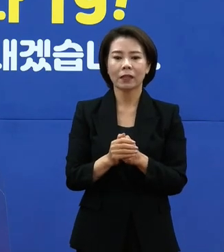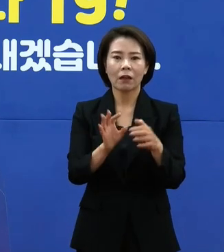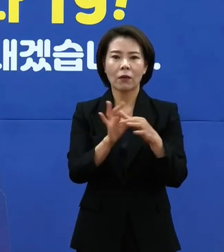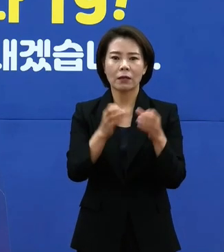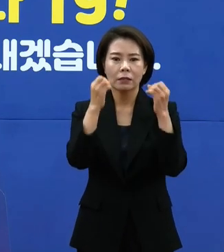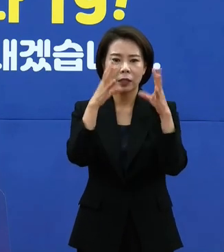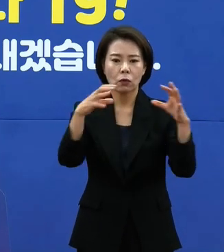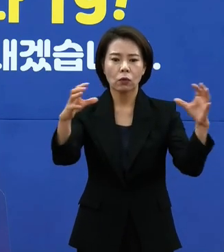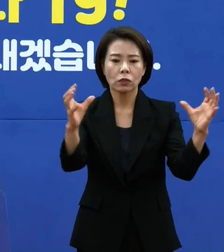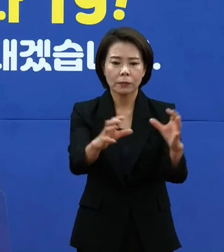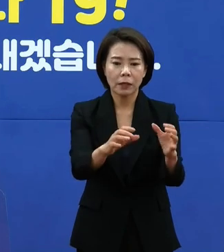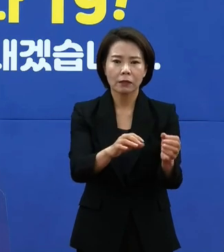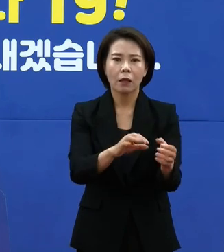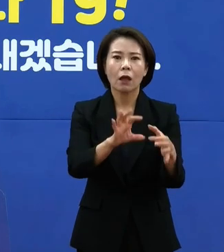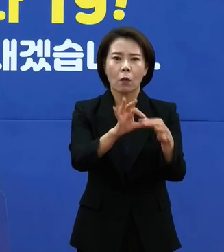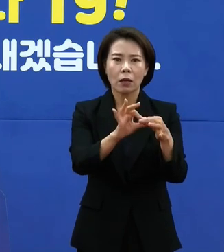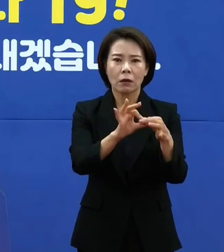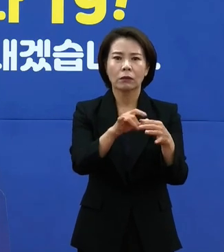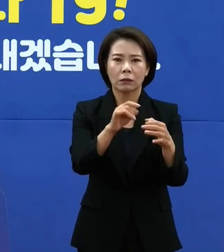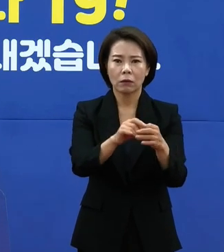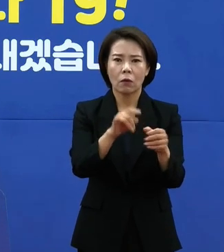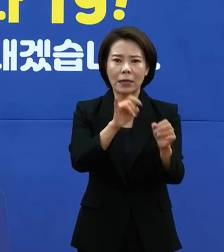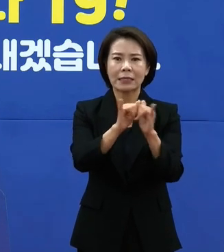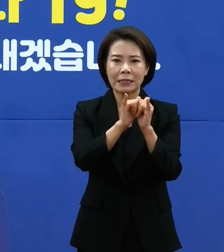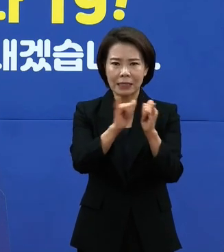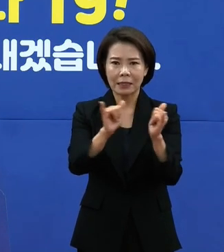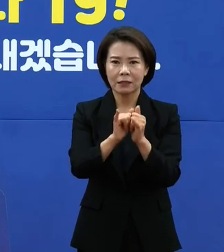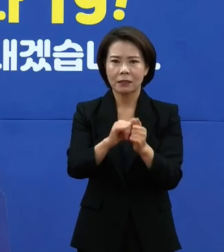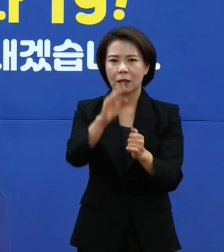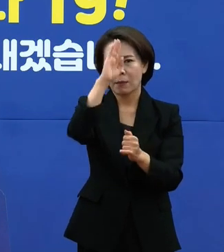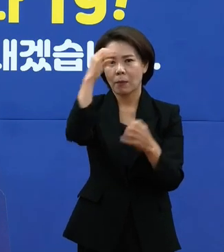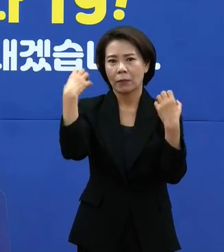신규 집단명은 질병관리청과 협의가 이루어지고 있습니다.